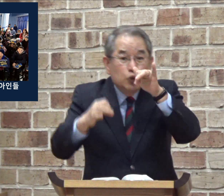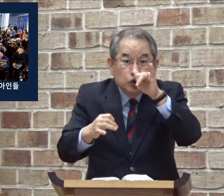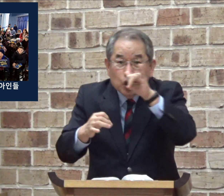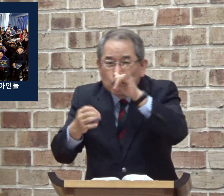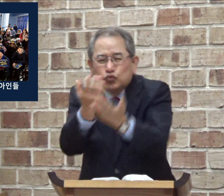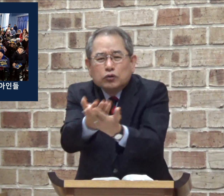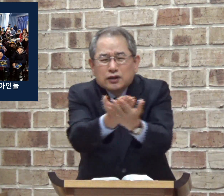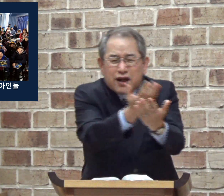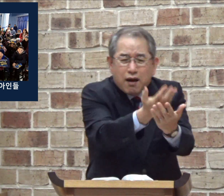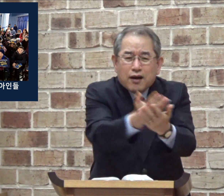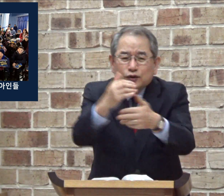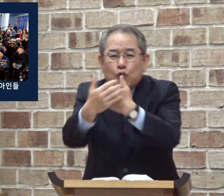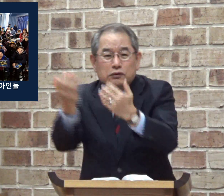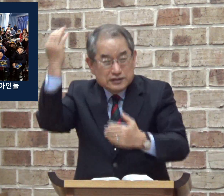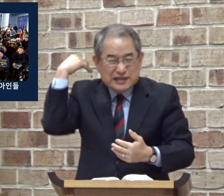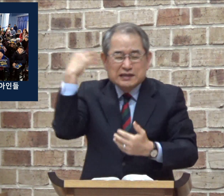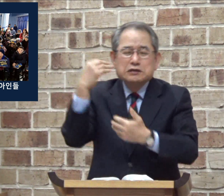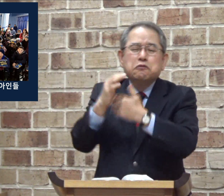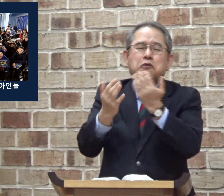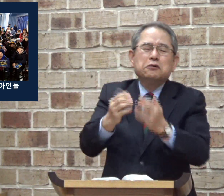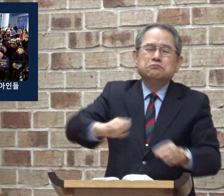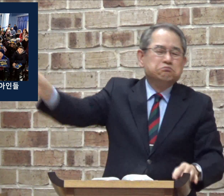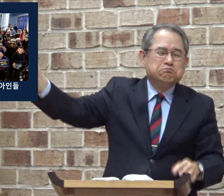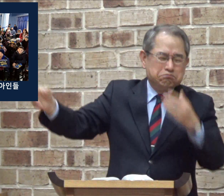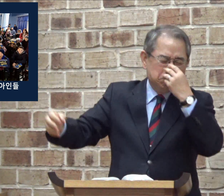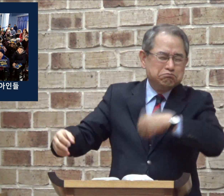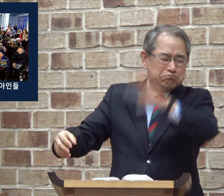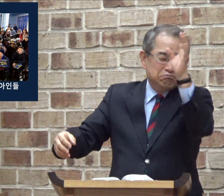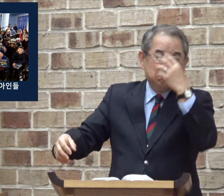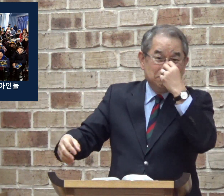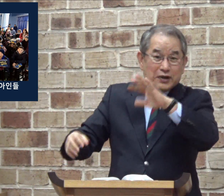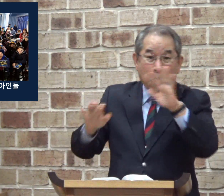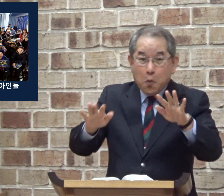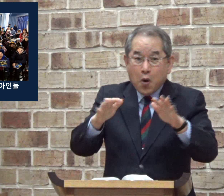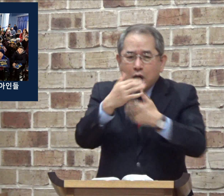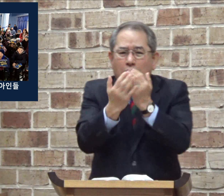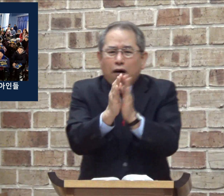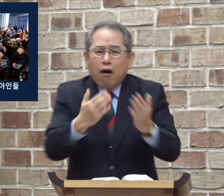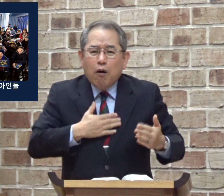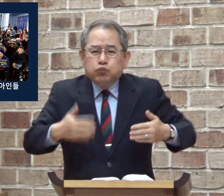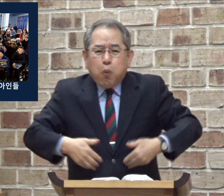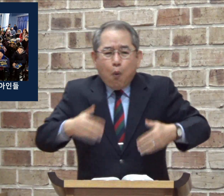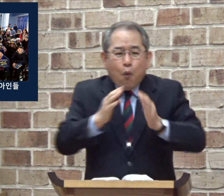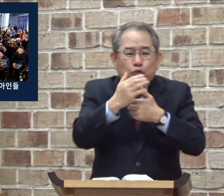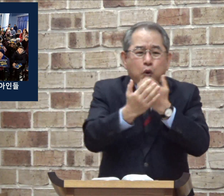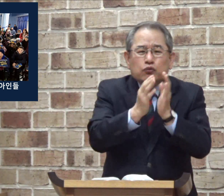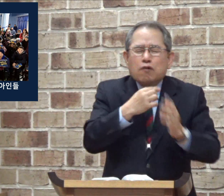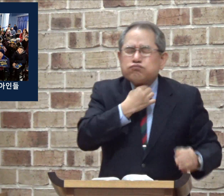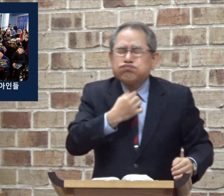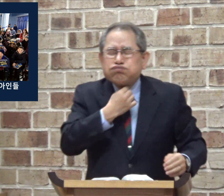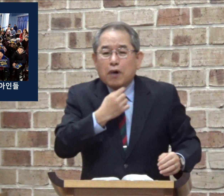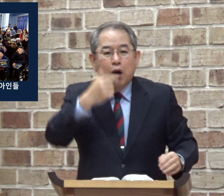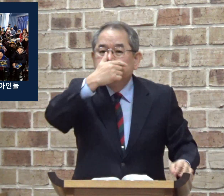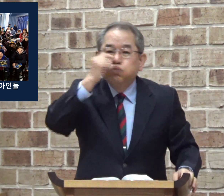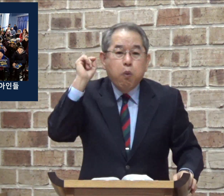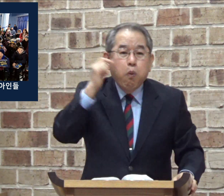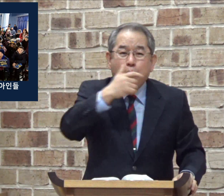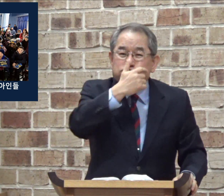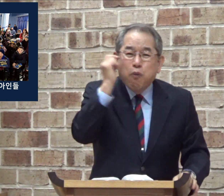기도할 수밖에 없을 것입니다. 그래서 우크라이나 사람들이 성경을 구하고 성경을 찾습니다. 전에는 성경을